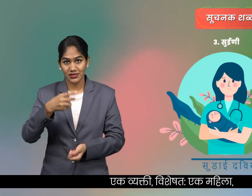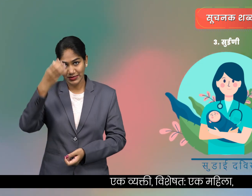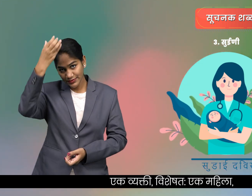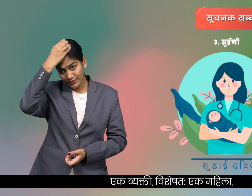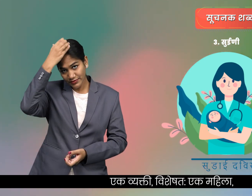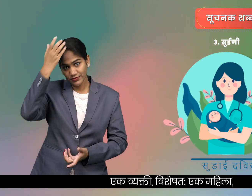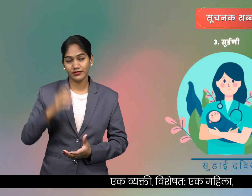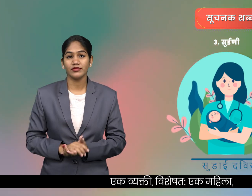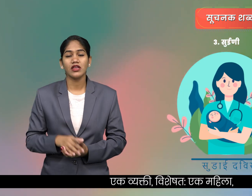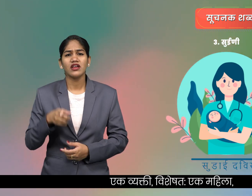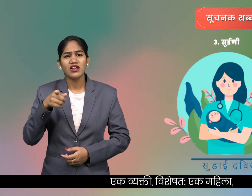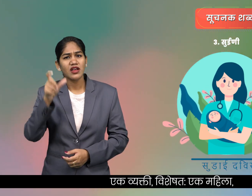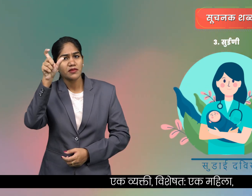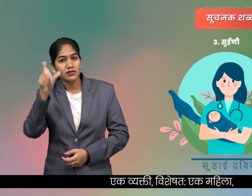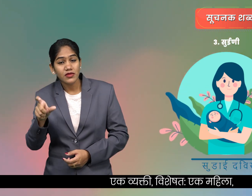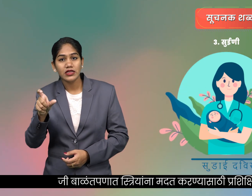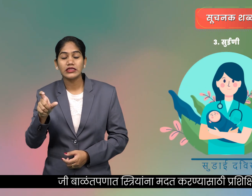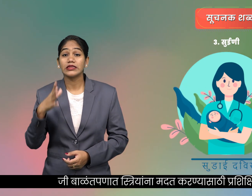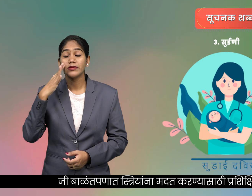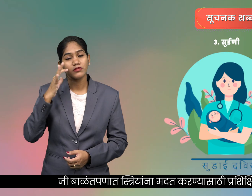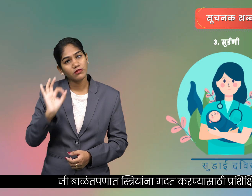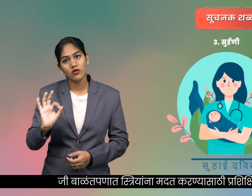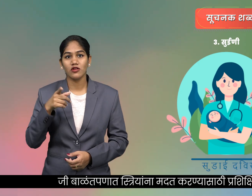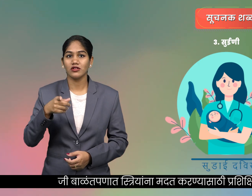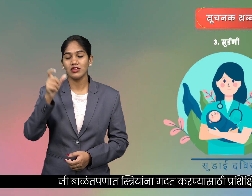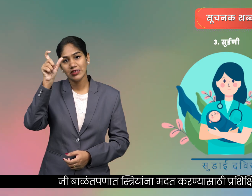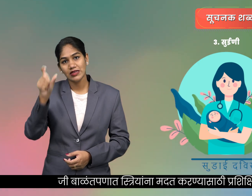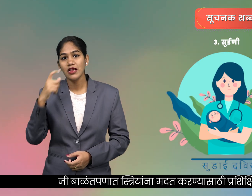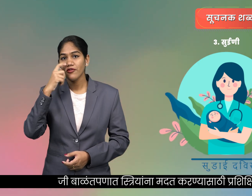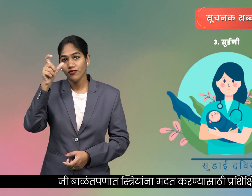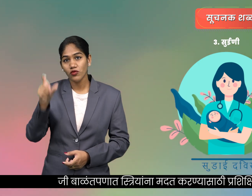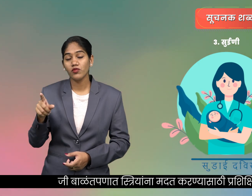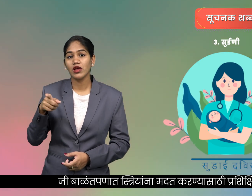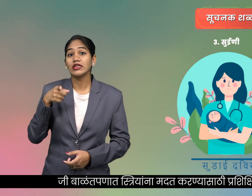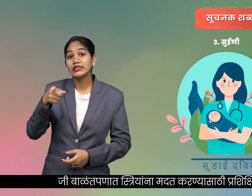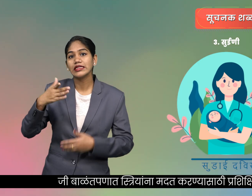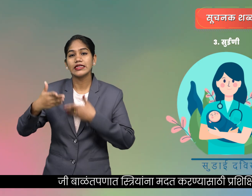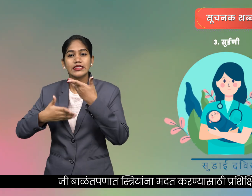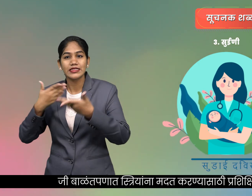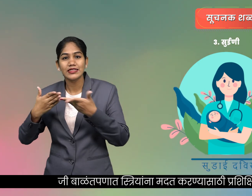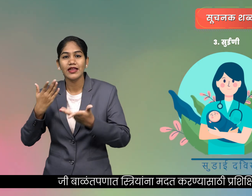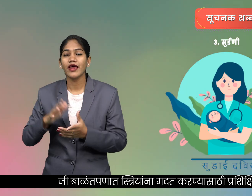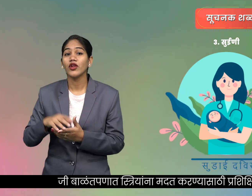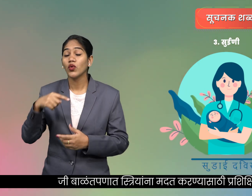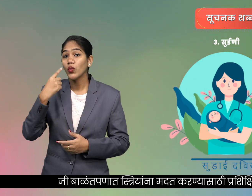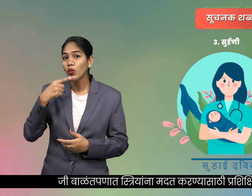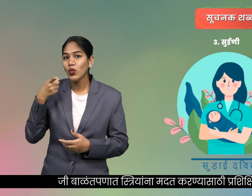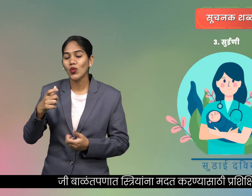एक व्यक्ती, विशेषतः एक महिला, जी बाळंतपणात स्त्रियांना मदत करण्यासाठी प्रशिक्षित